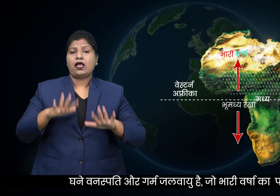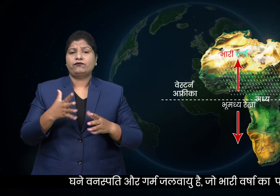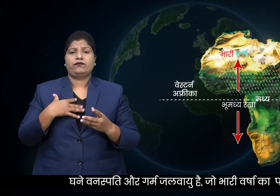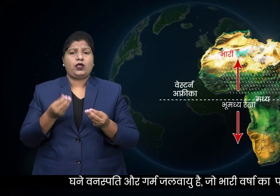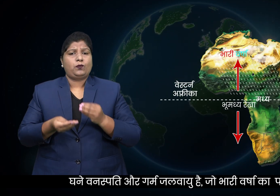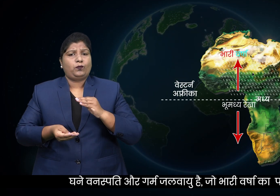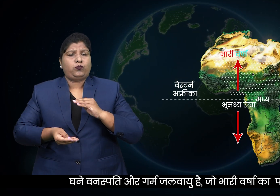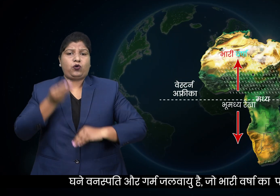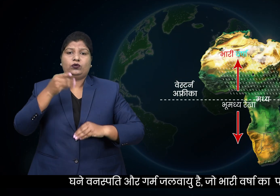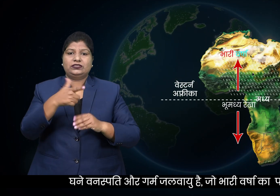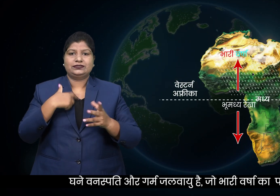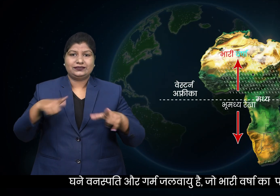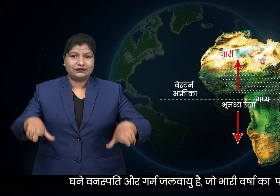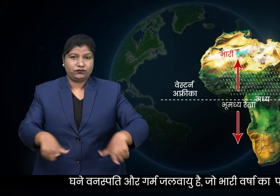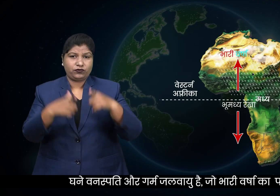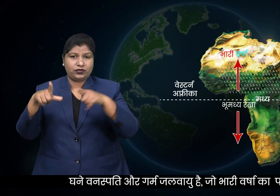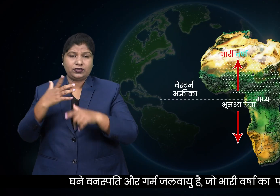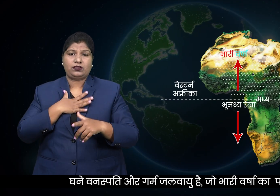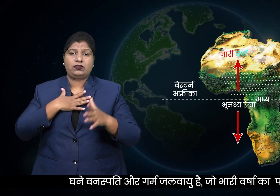वर्षा का परिणाम है।